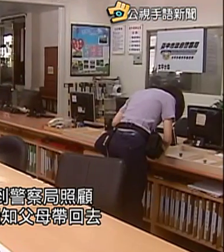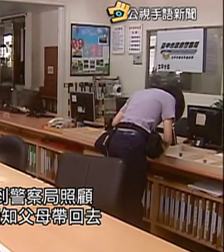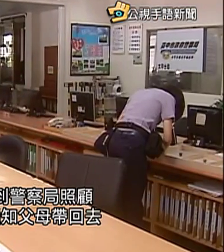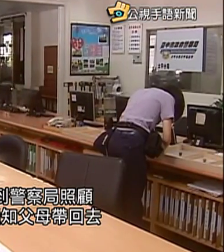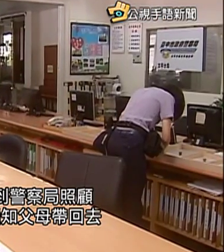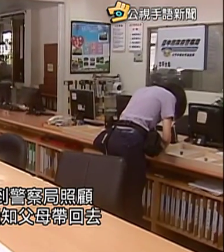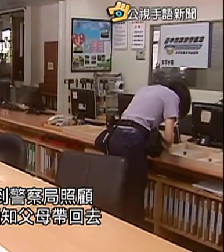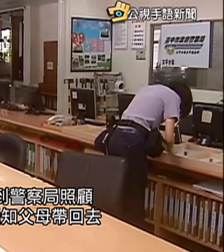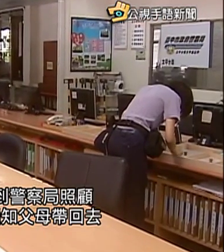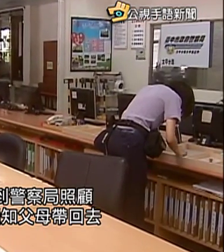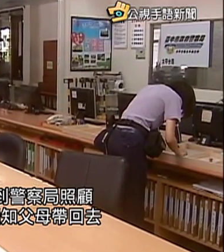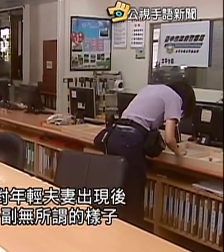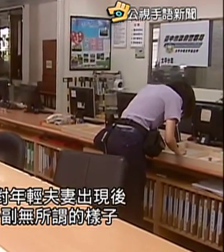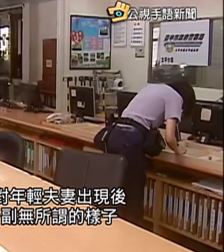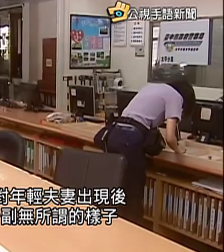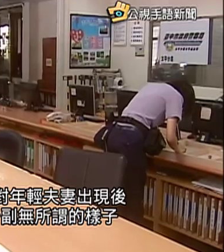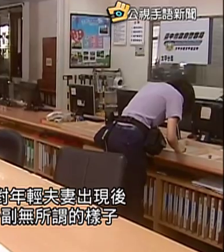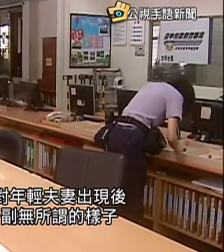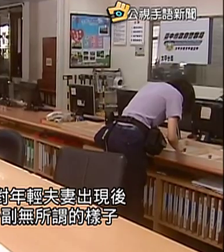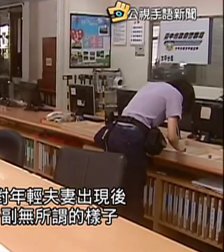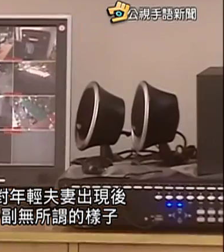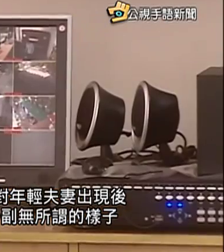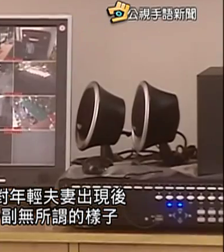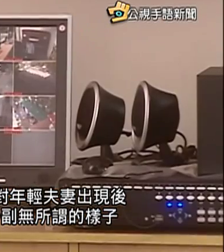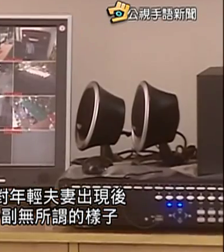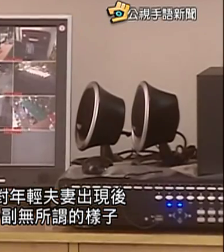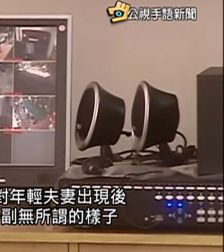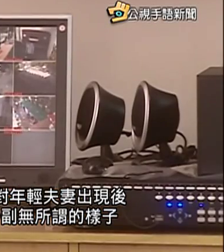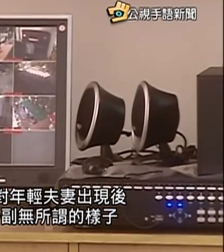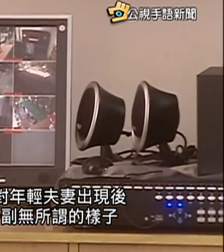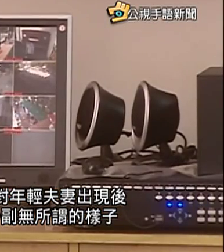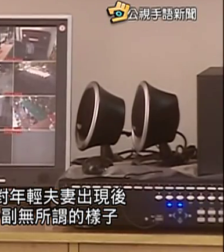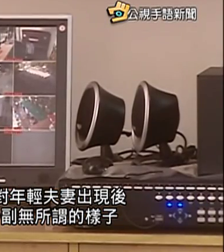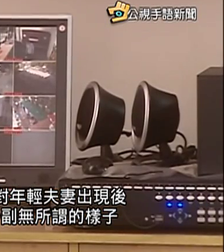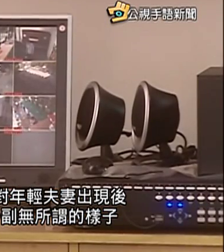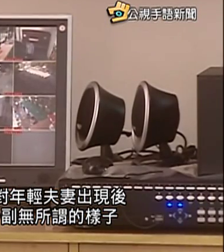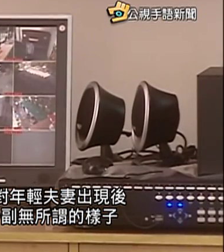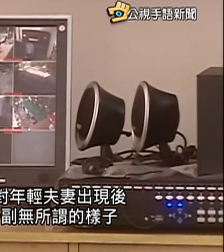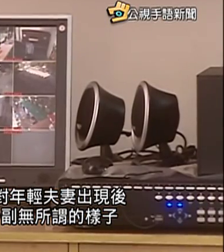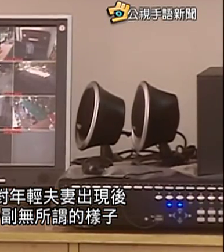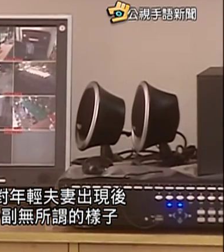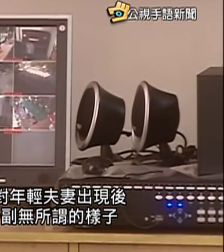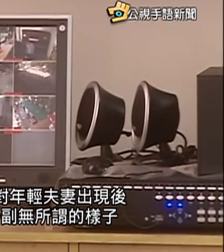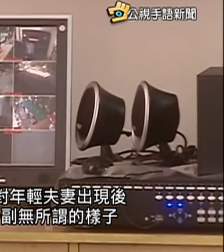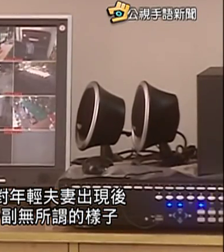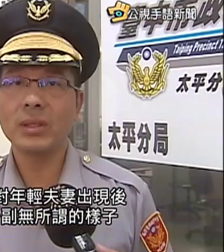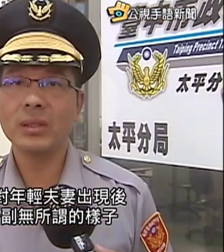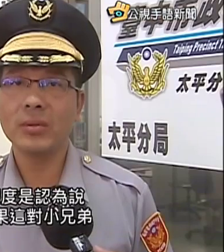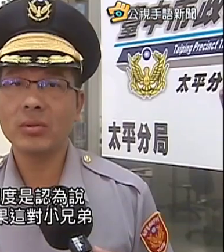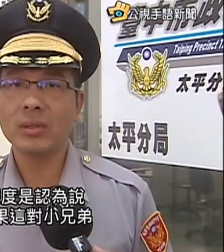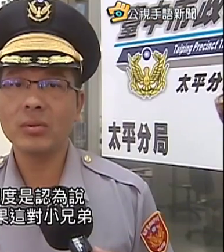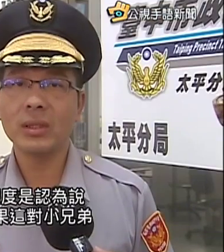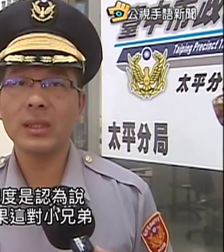去。结果这对年轻夫妻出现之后，却是一副无所谓的样子， 态度是认为说，如果这一